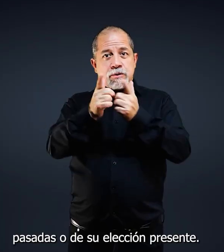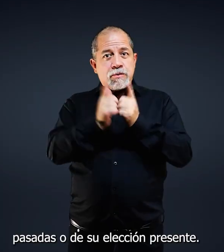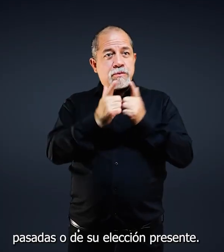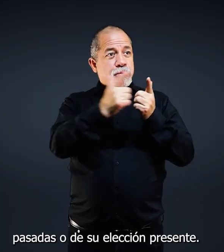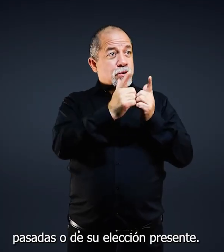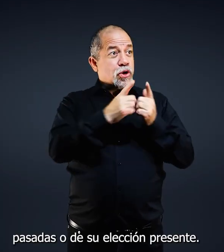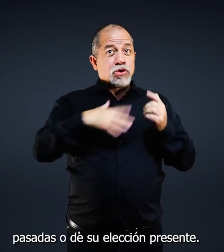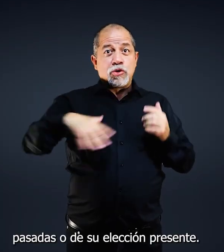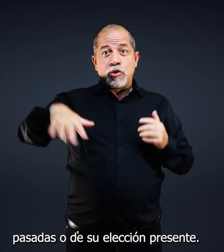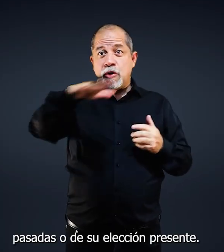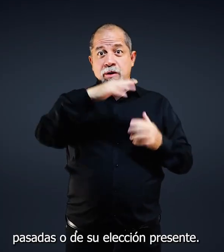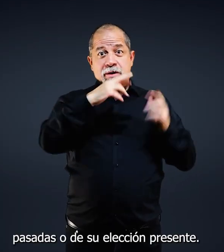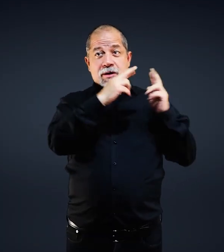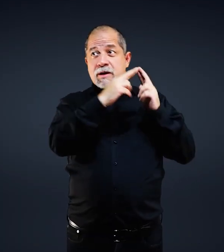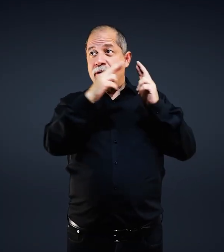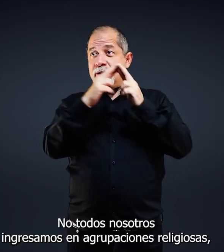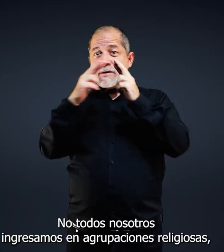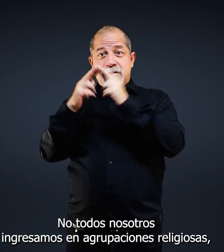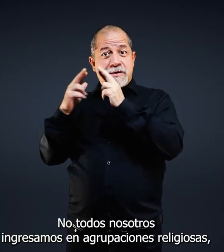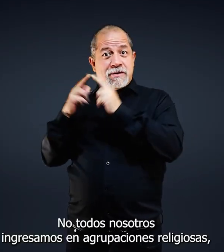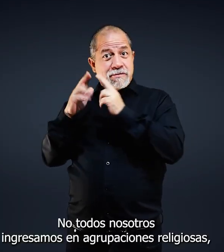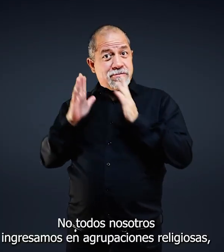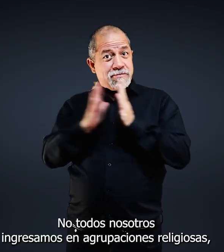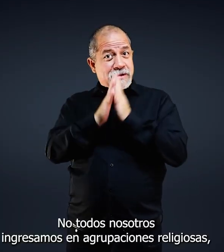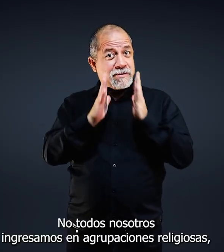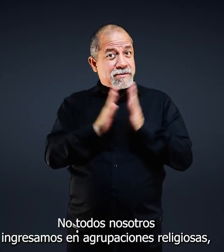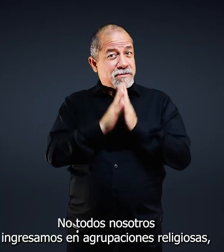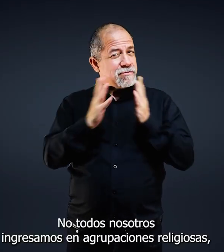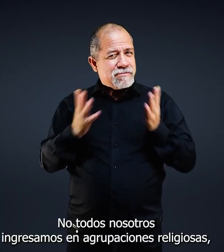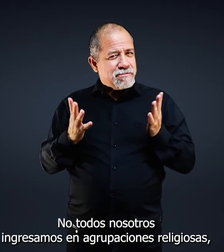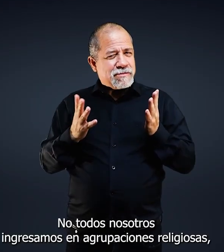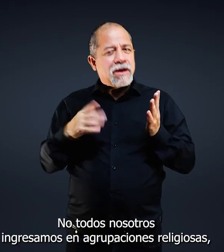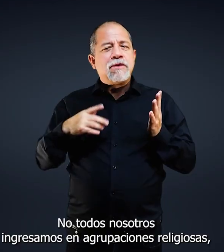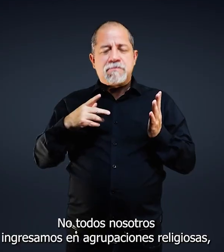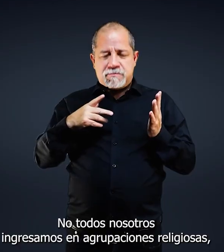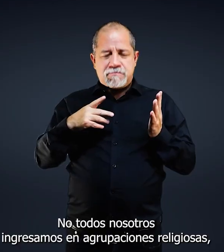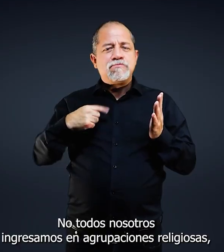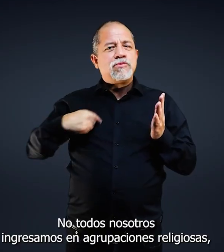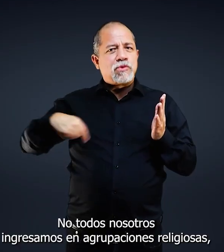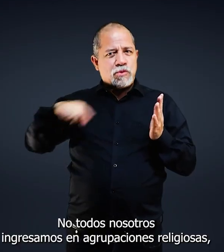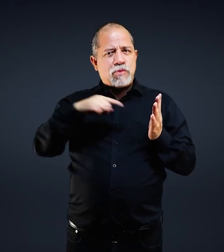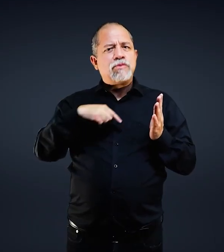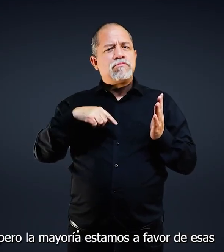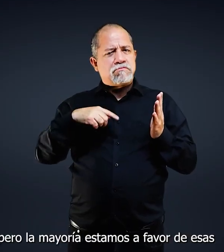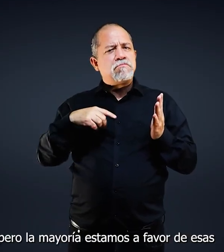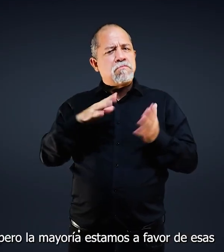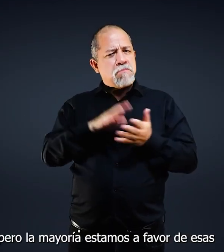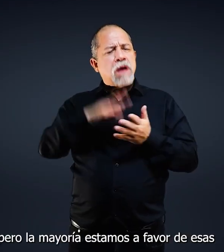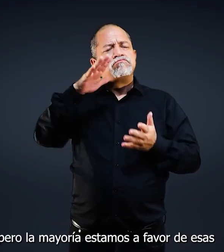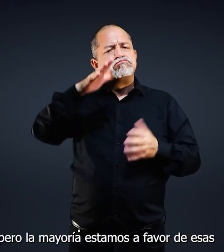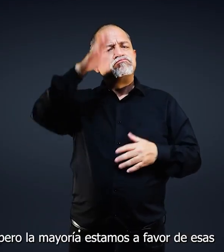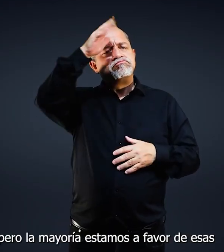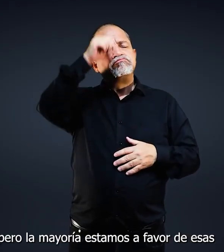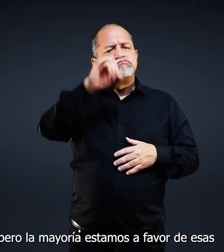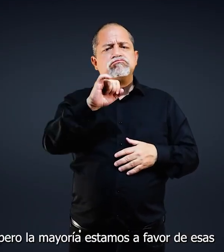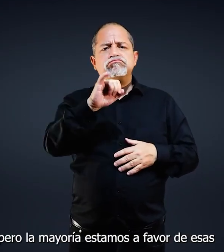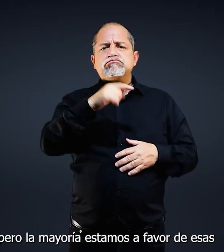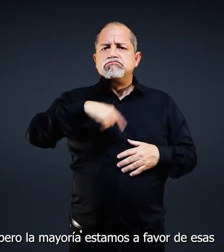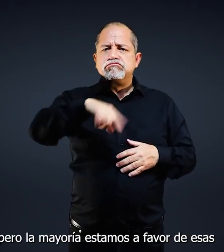elección presente. No todos nosotros ingresamos en agrupaciones religiosas, pero la mayoría estamos a favor de